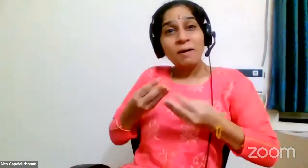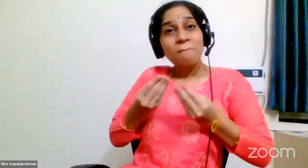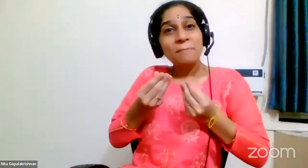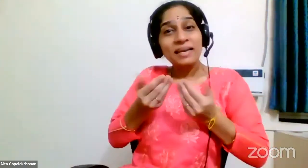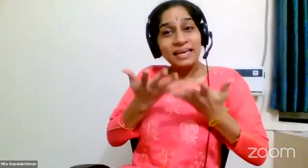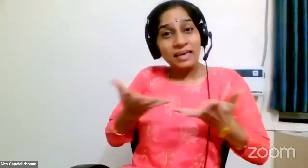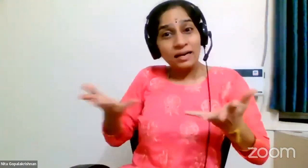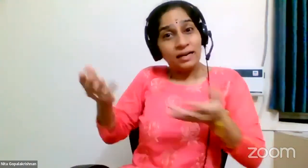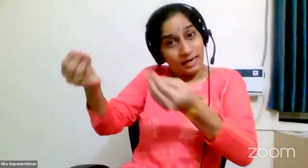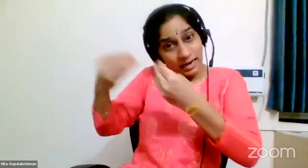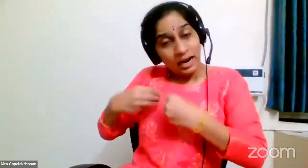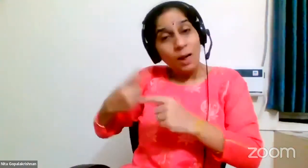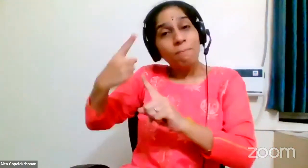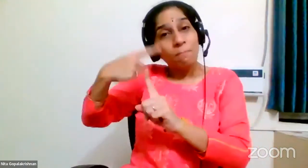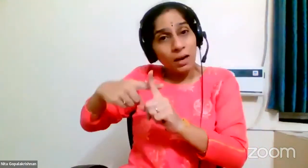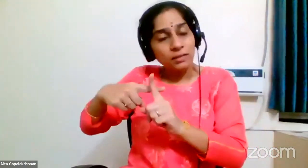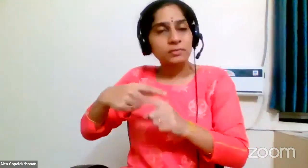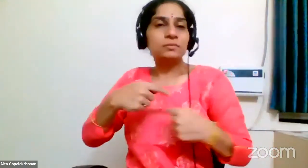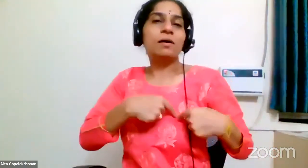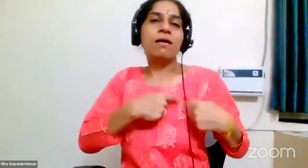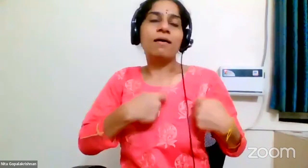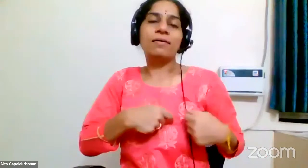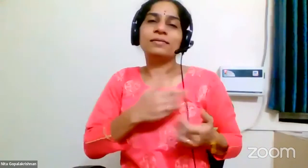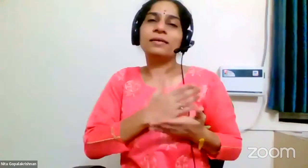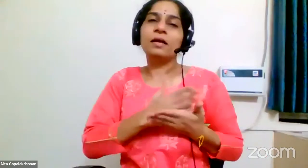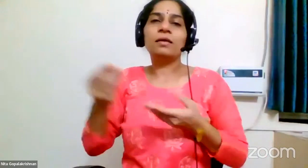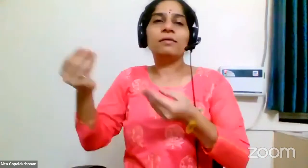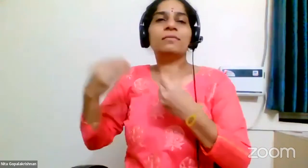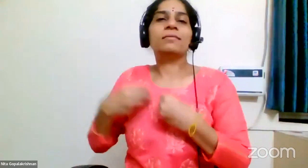फिर वो आपको पूछ देंगे,